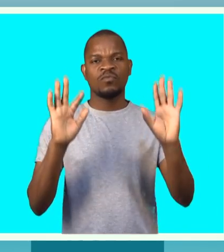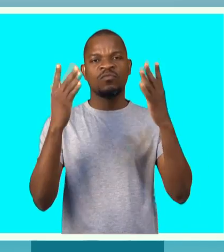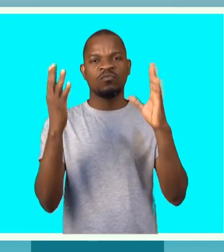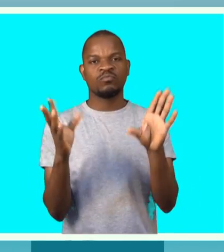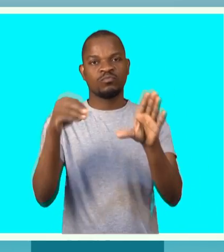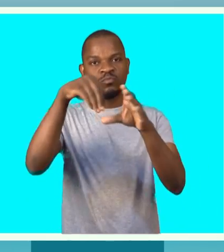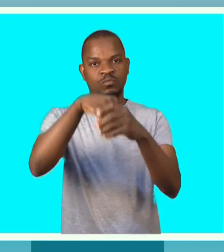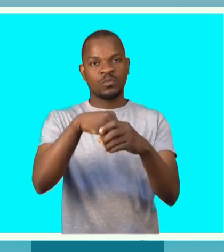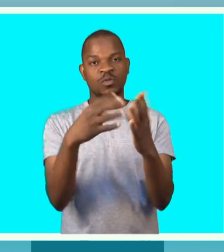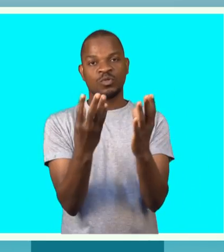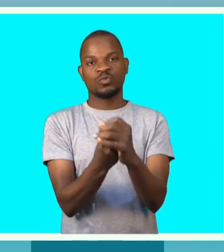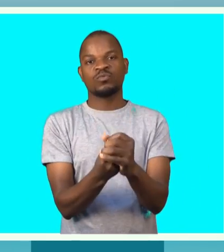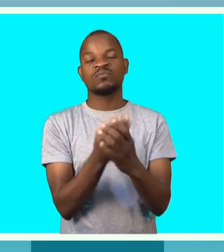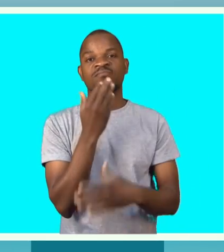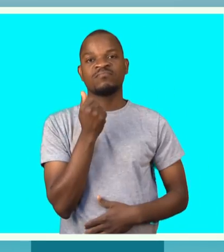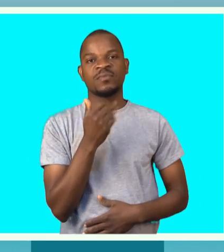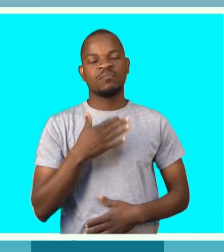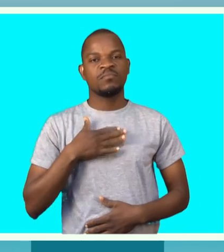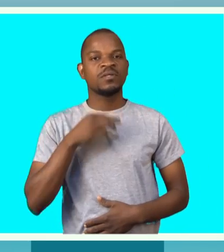É horrível que não é ladrante.